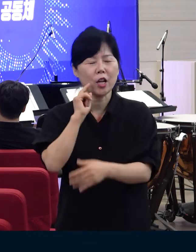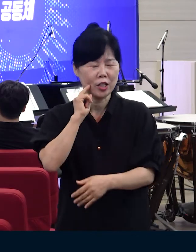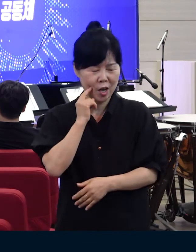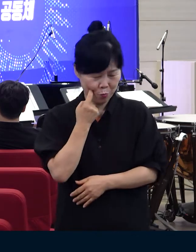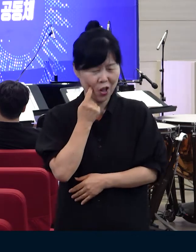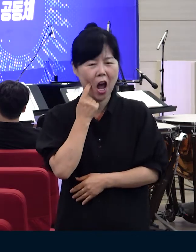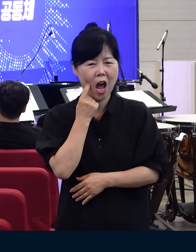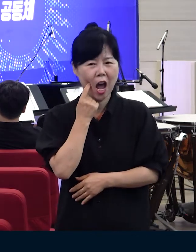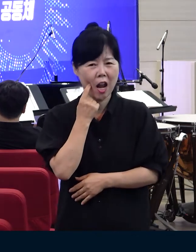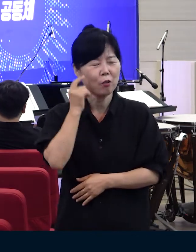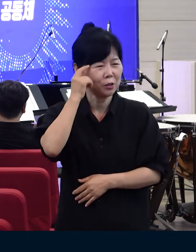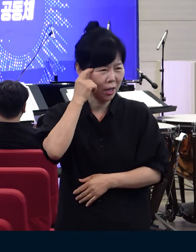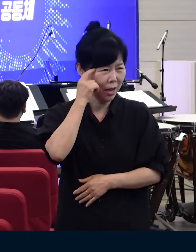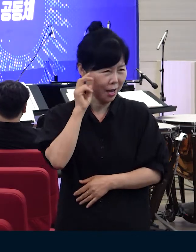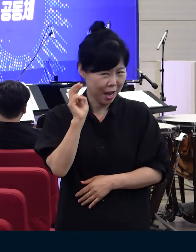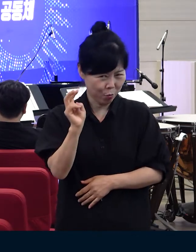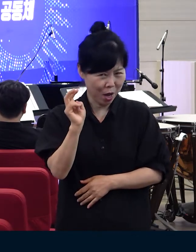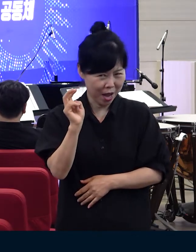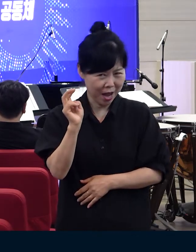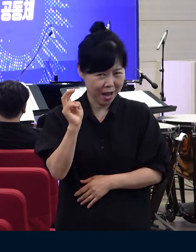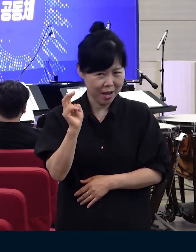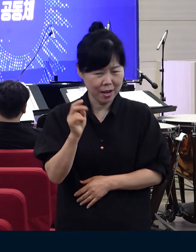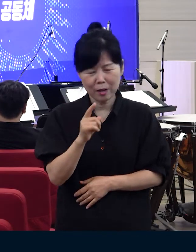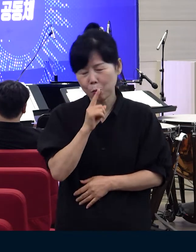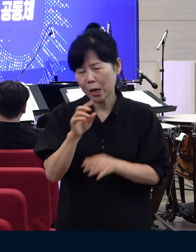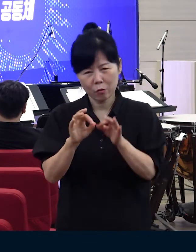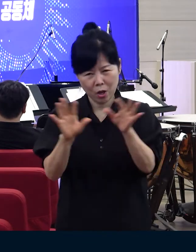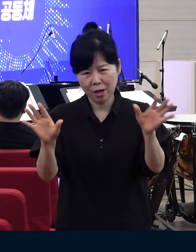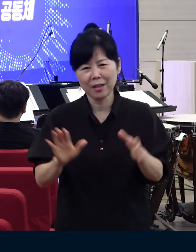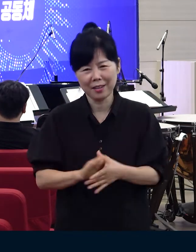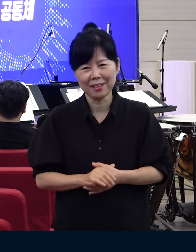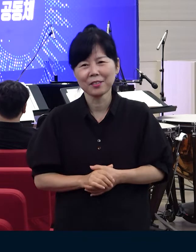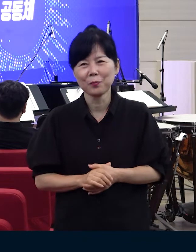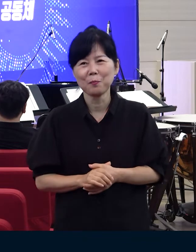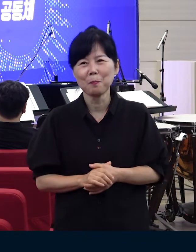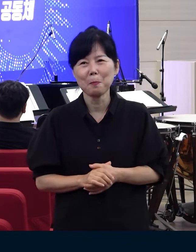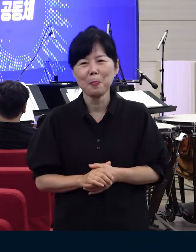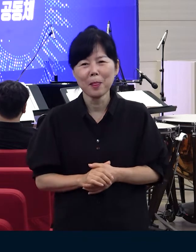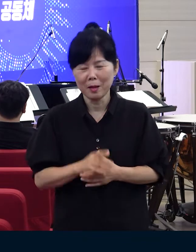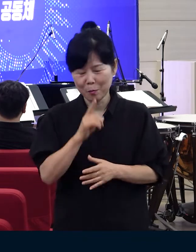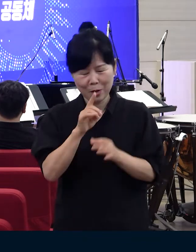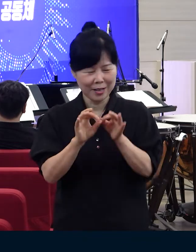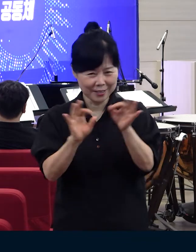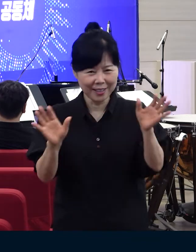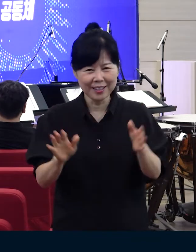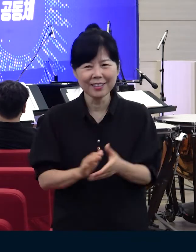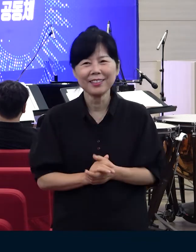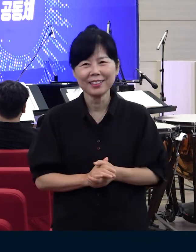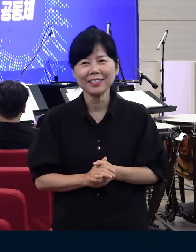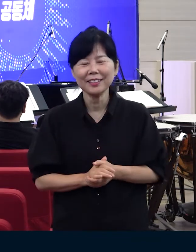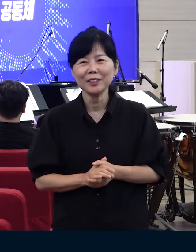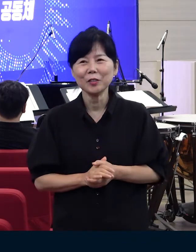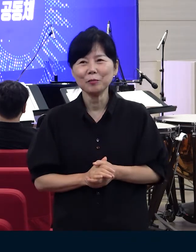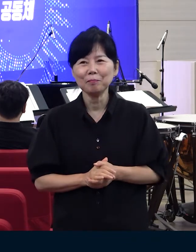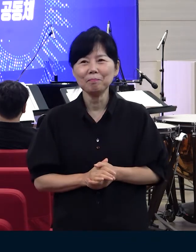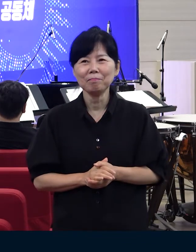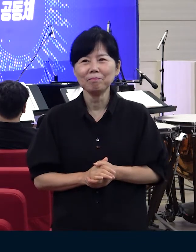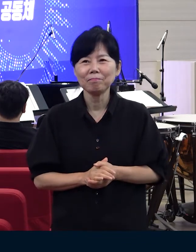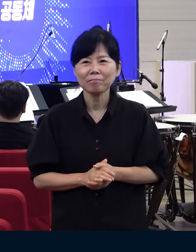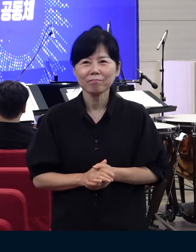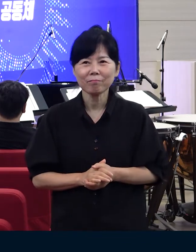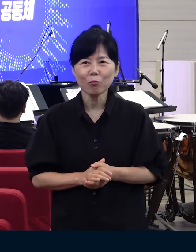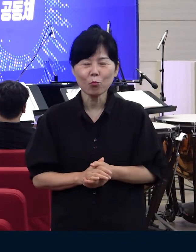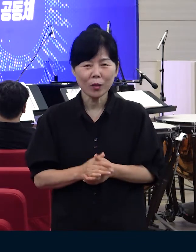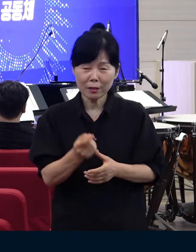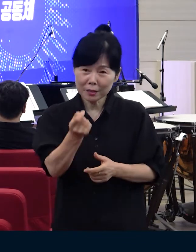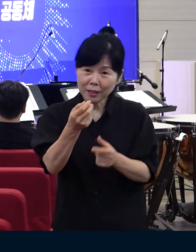얘기죠. 그런데 사실 말이 안 되죠. 그럴 시대는 없습니다. 그럴 수는 없죠. 자,